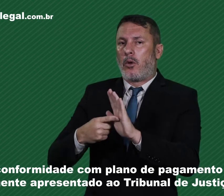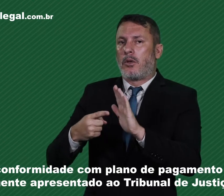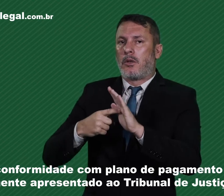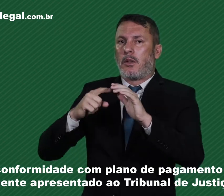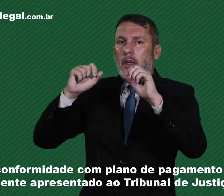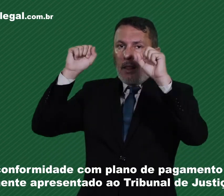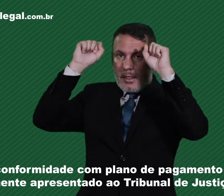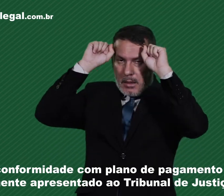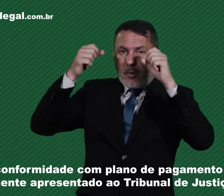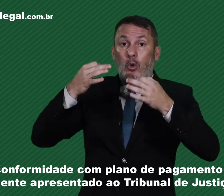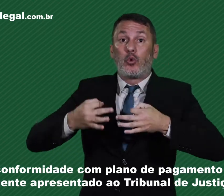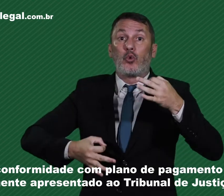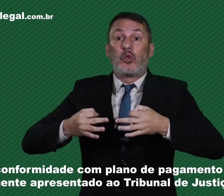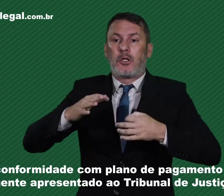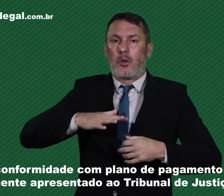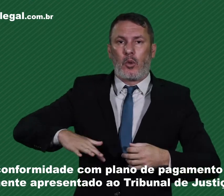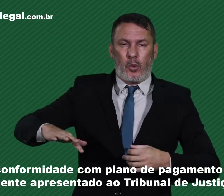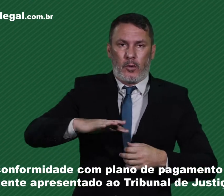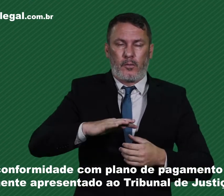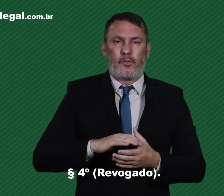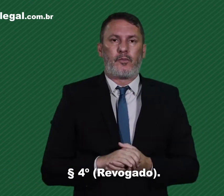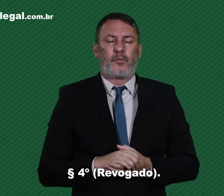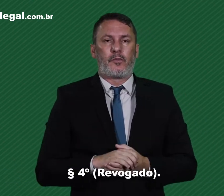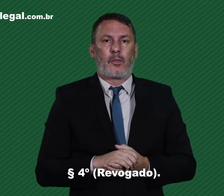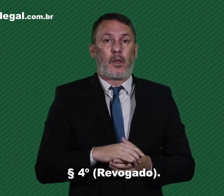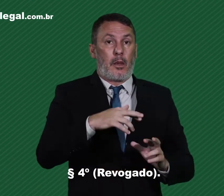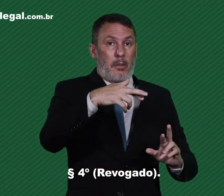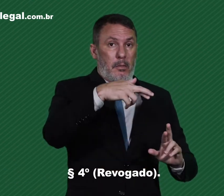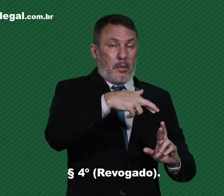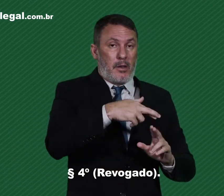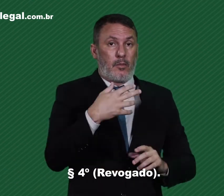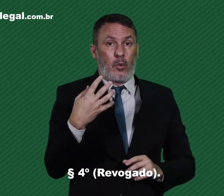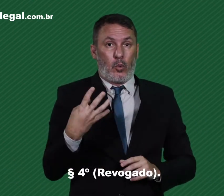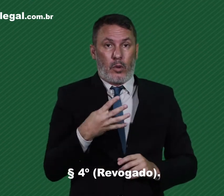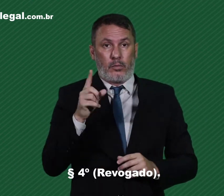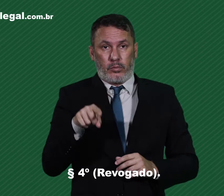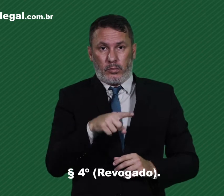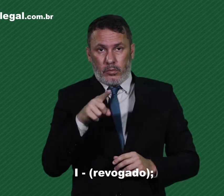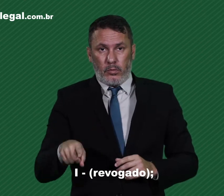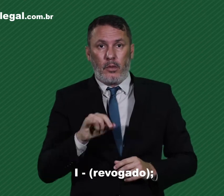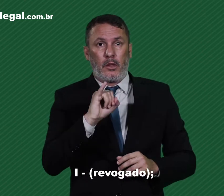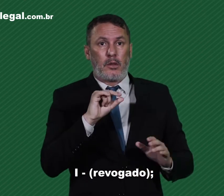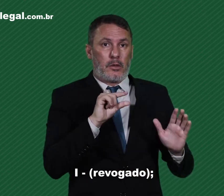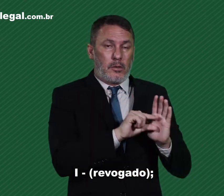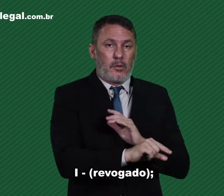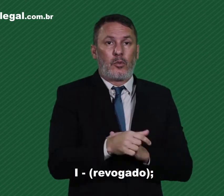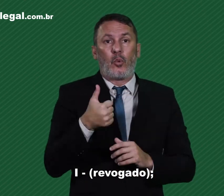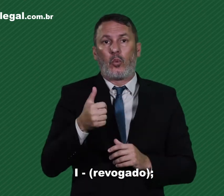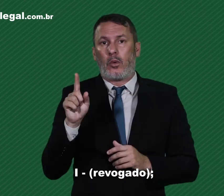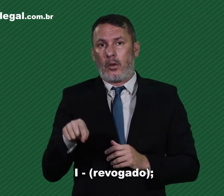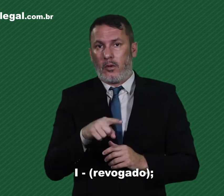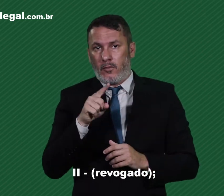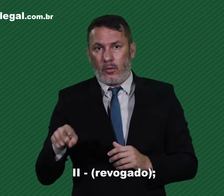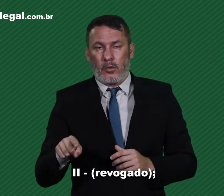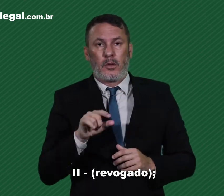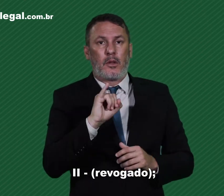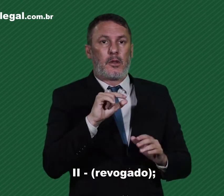apresentado ao Tribunal de Justiça local Parágrafo 4º revogado ins I revogado o inciso